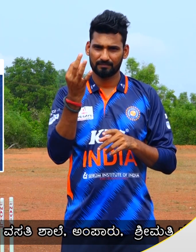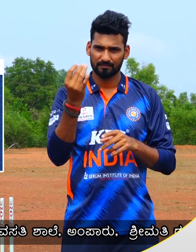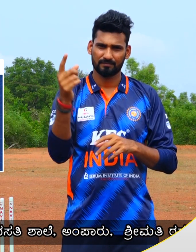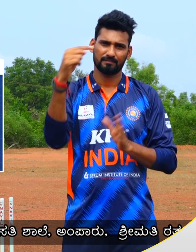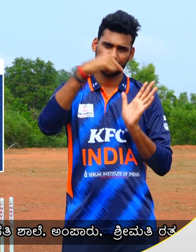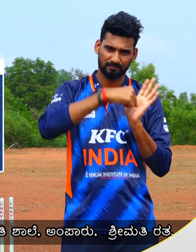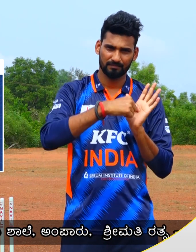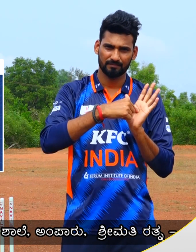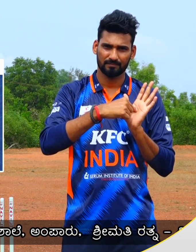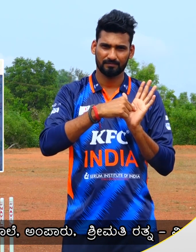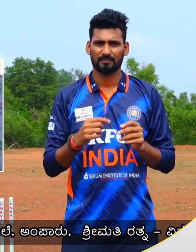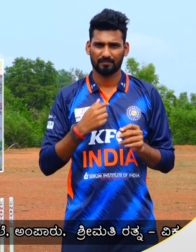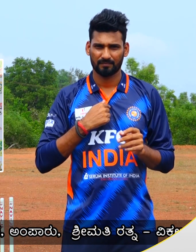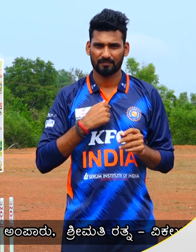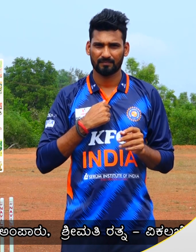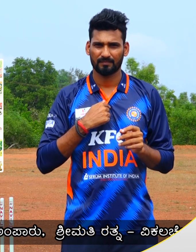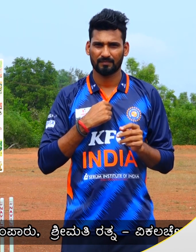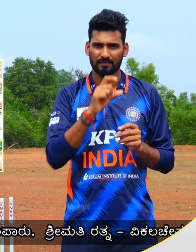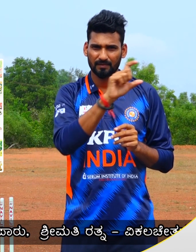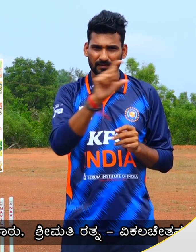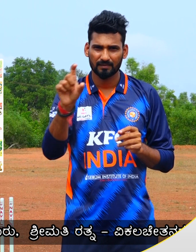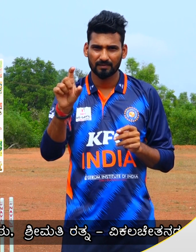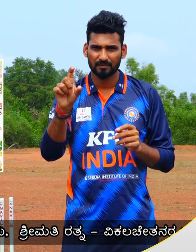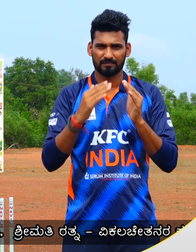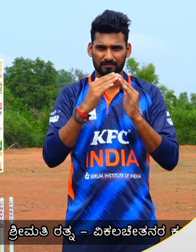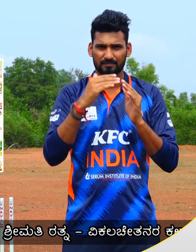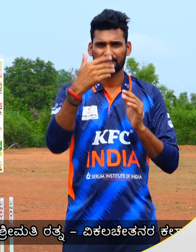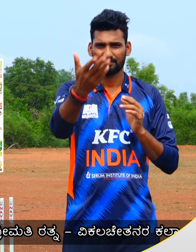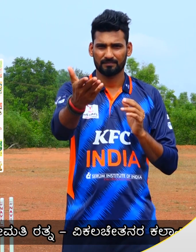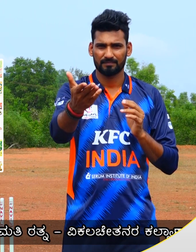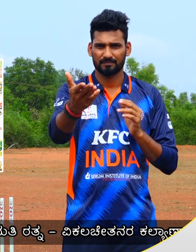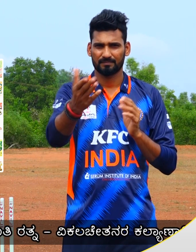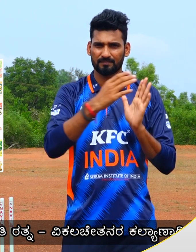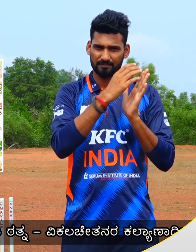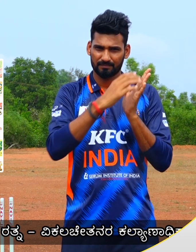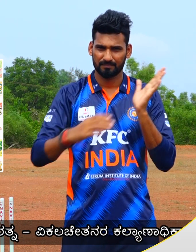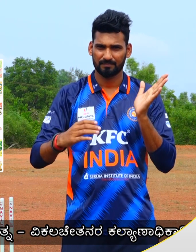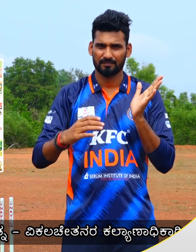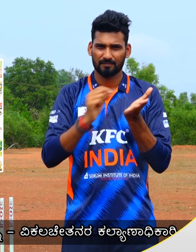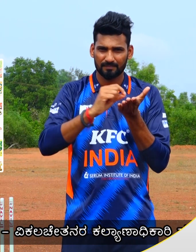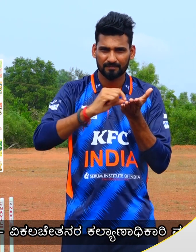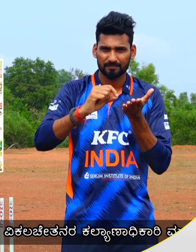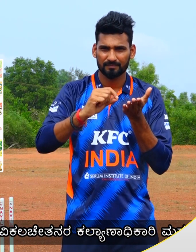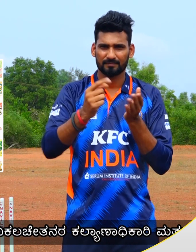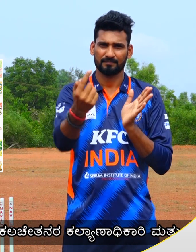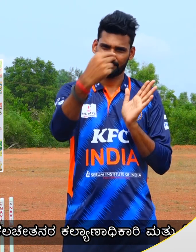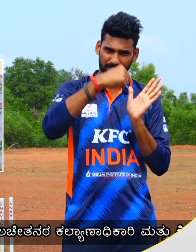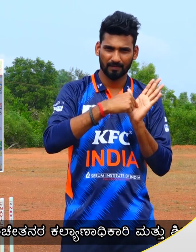December 8 ಅವಕಾಶ ಇದೆ. ನಾನು ನನ್ನ ಹೆಸರನ್ನು ನನ್ನ ಊರಿನ ಮತದಾರರ ಪಟ್ಟಿಗೆ ಸೇರಿಸಿದ್ದೇನೆ.